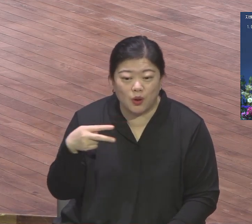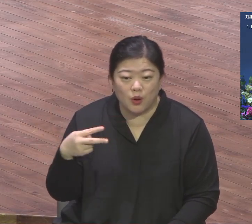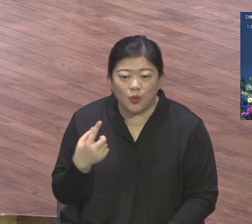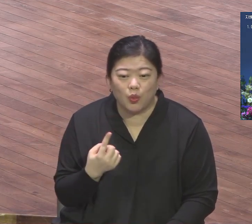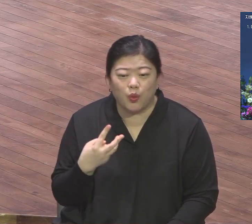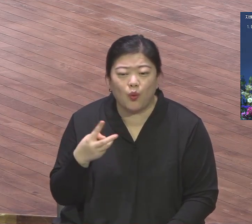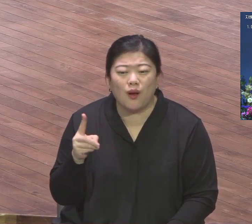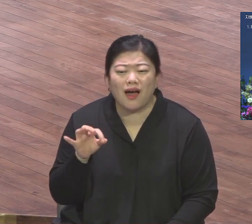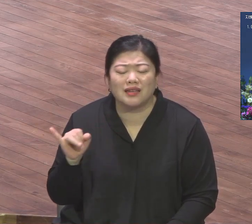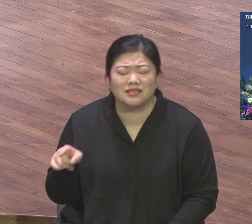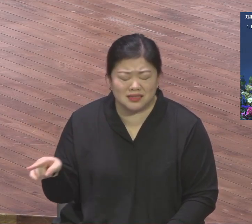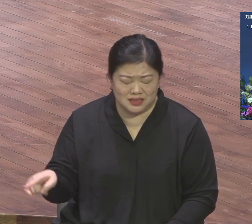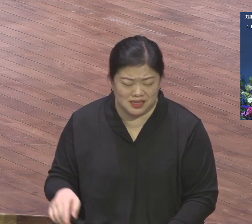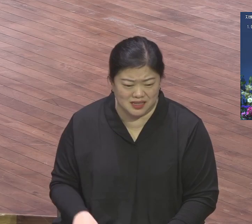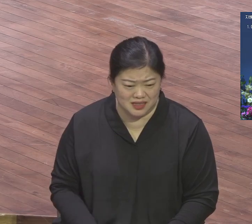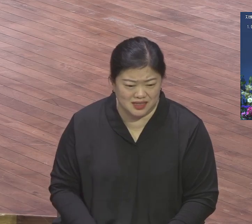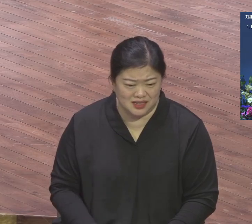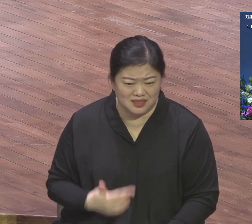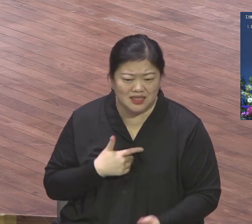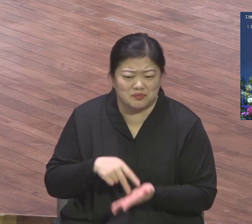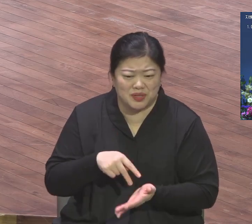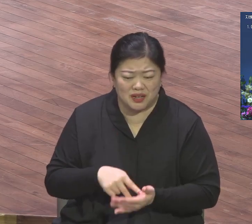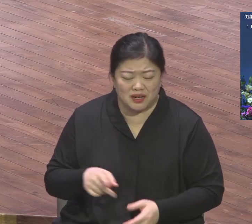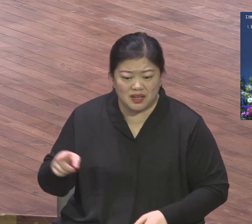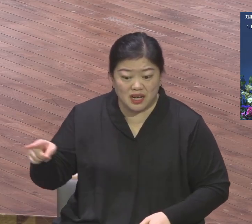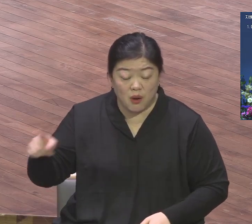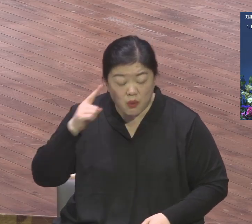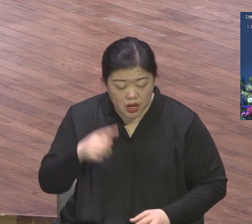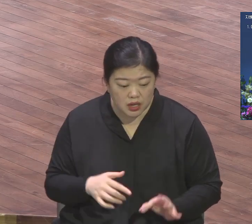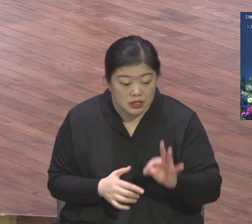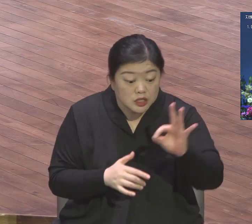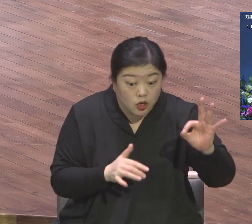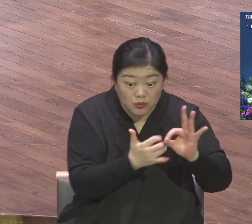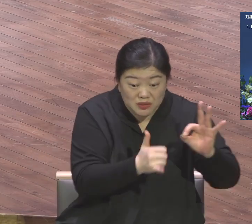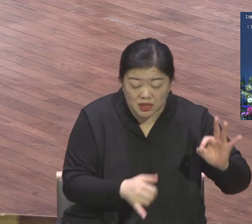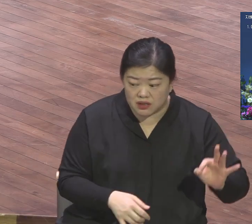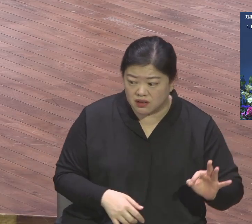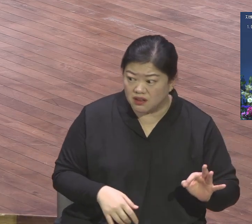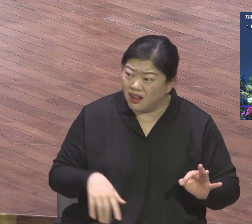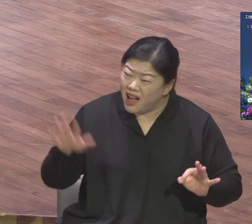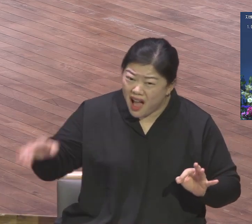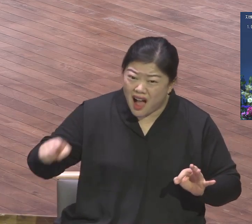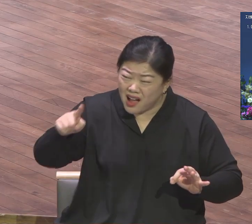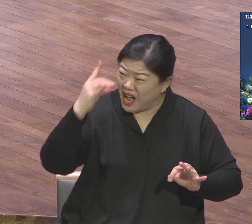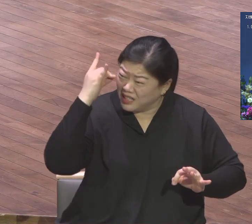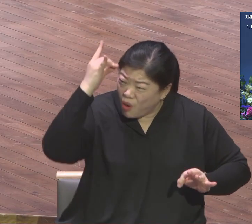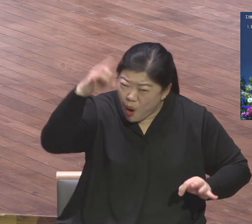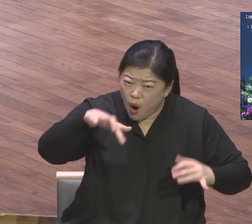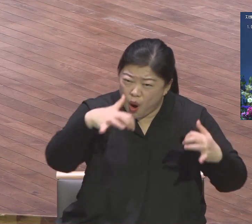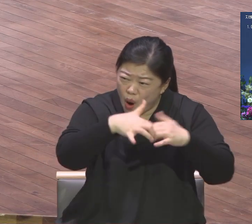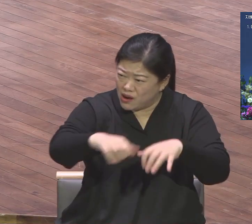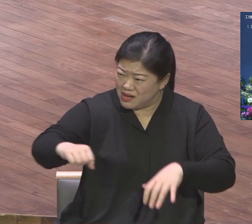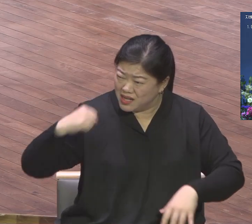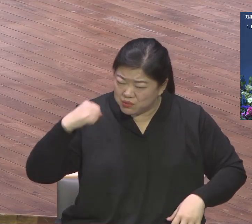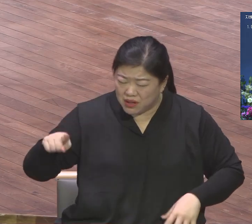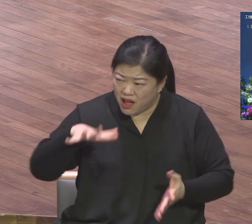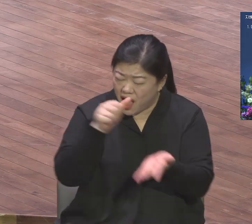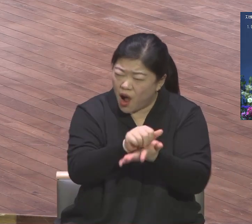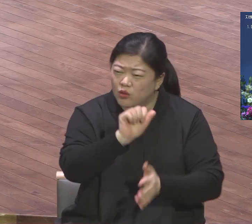아이고 하나님 앞에 저 우리 밥입니다. 저 맛이 간 놈이요. 그렇습니까? 믿음으로